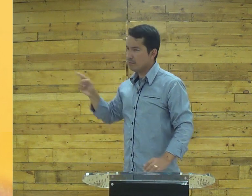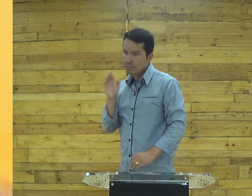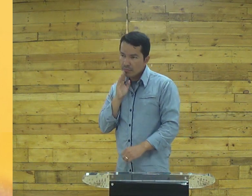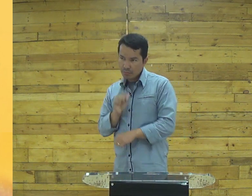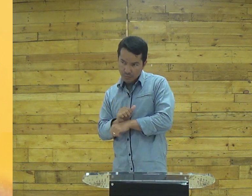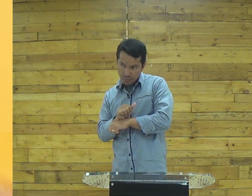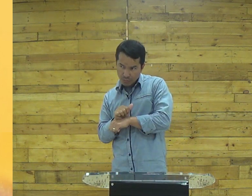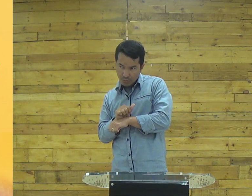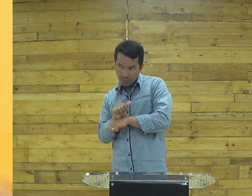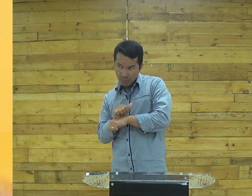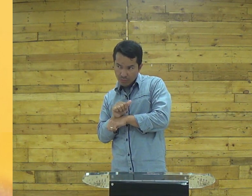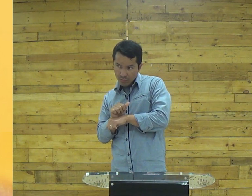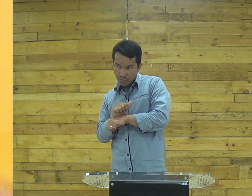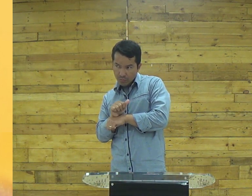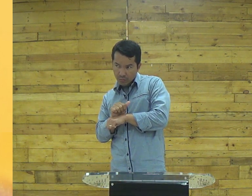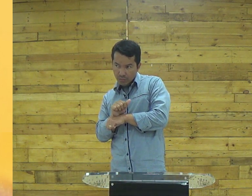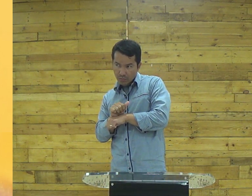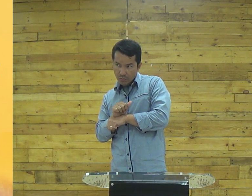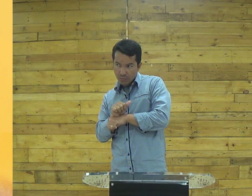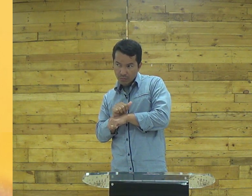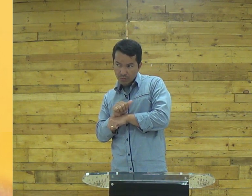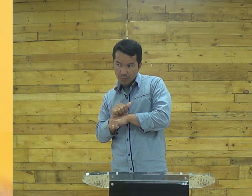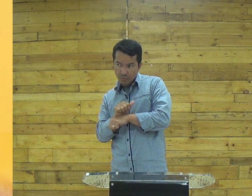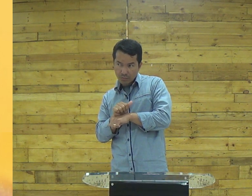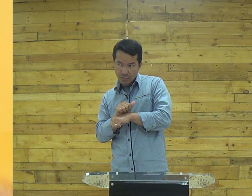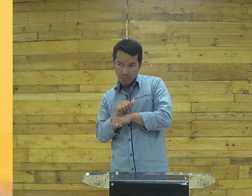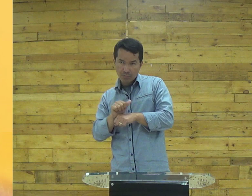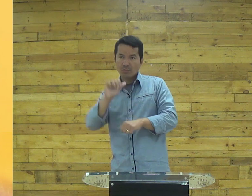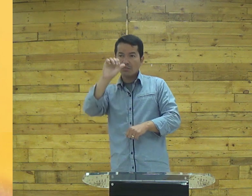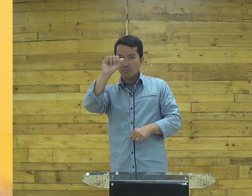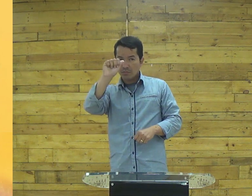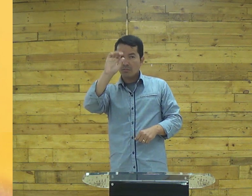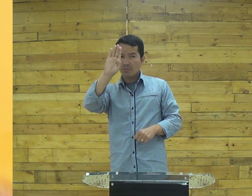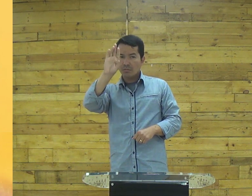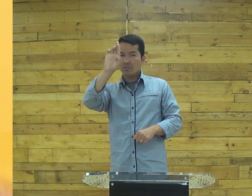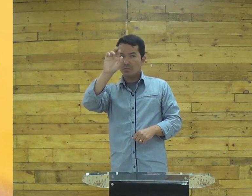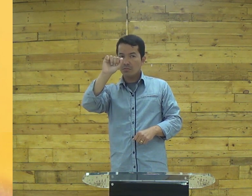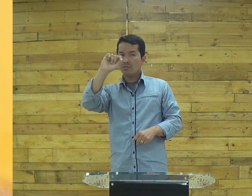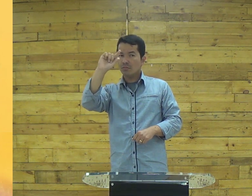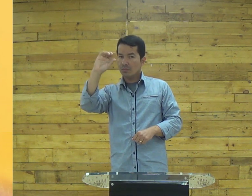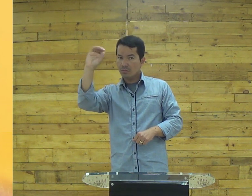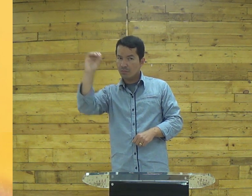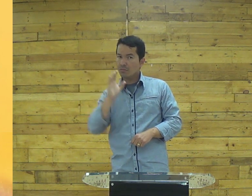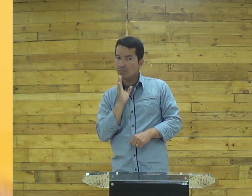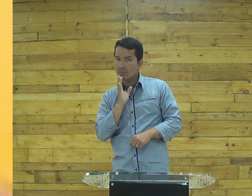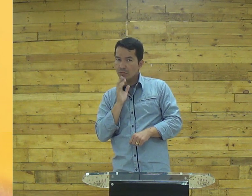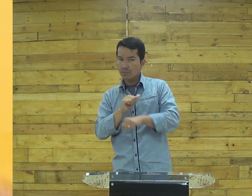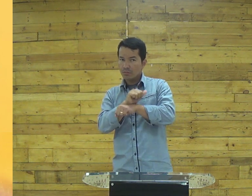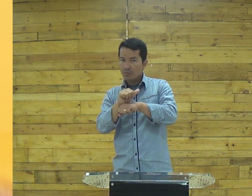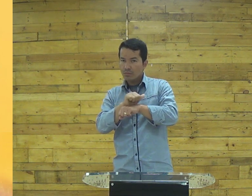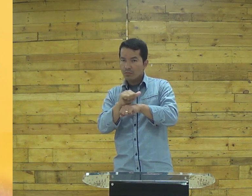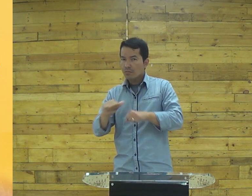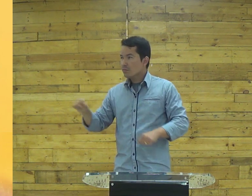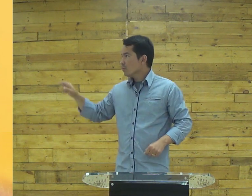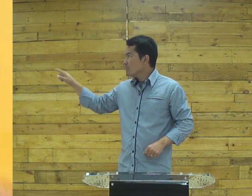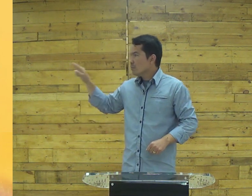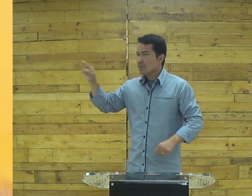mostrar. Sabe, Abraão? Esse homem, Abraão, esse é o seu